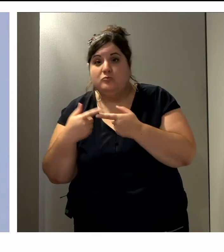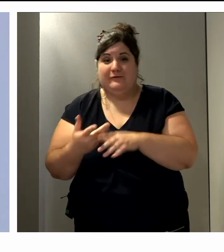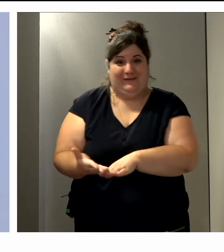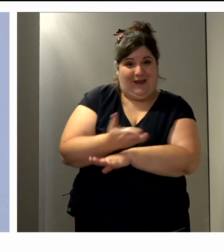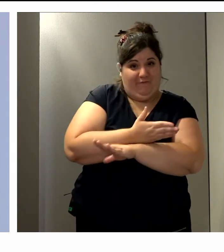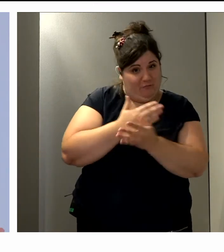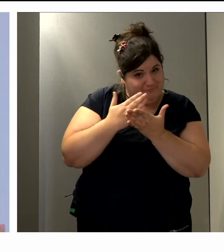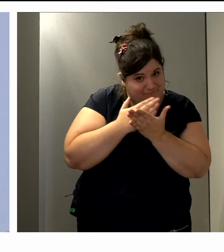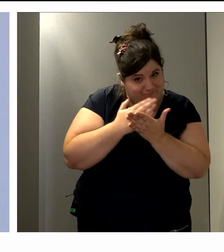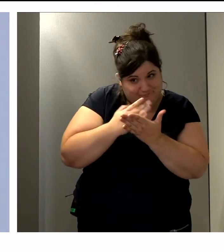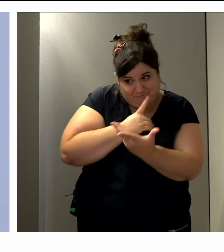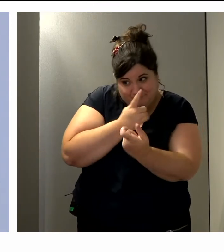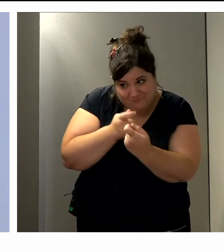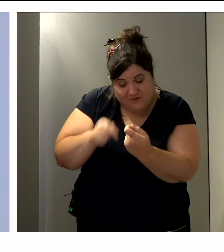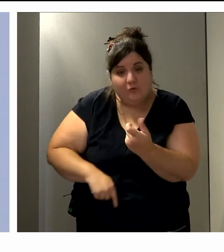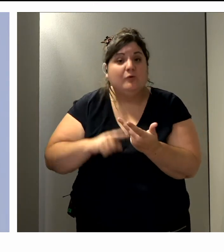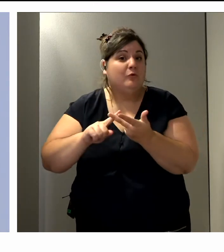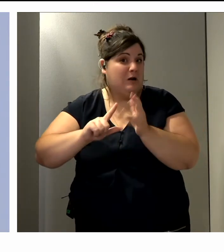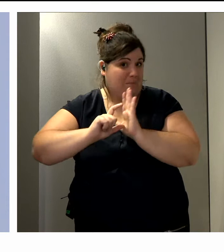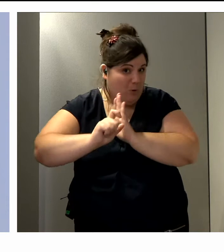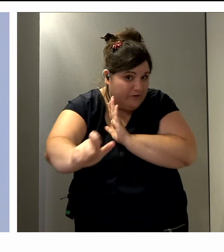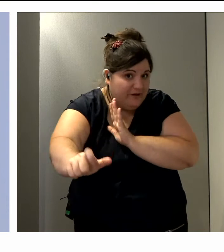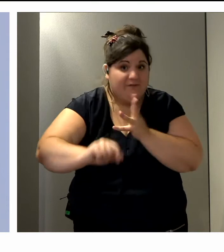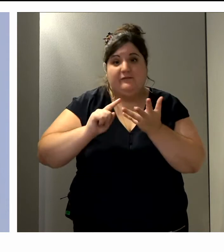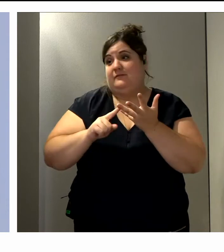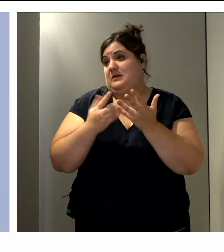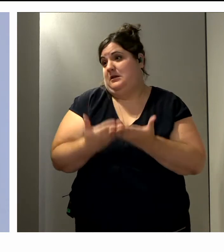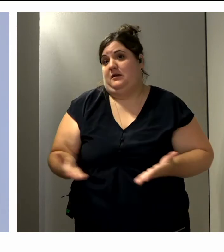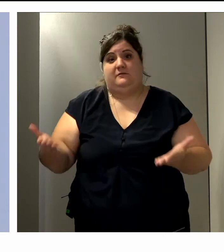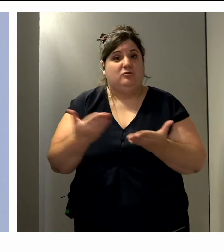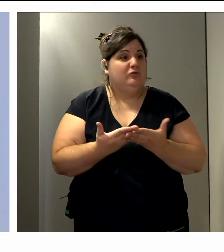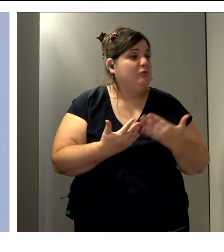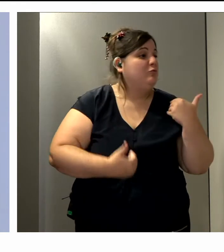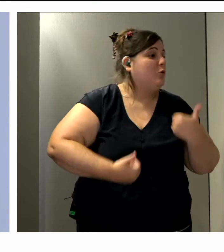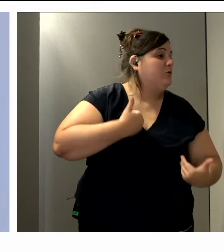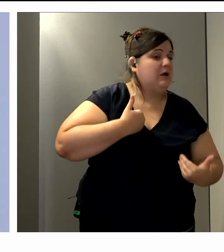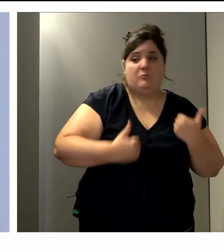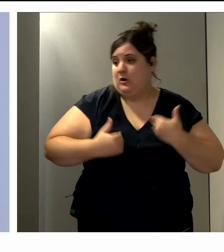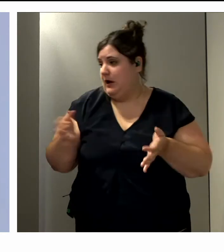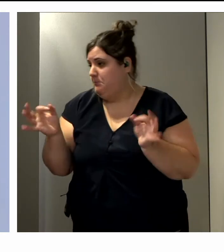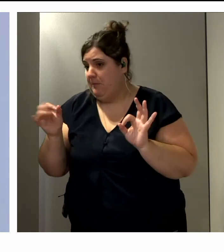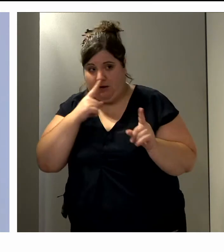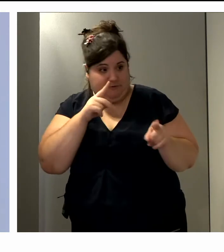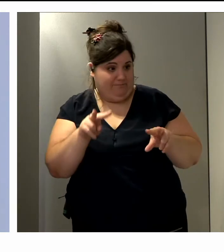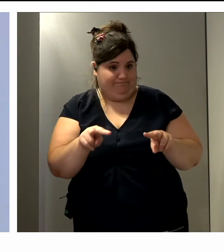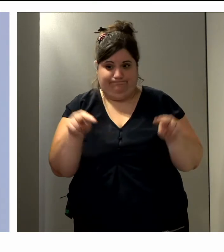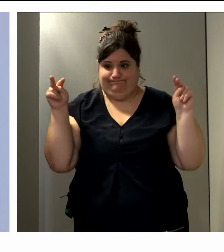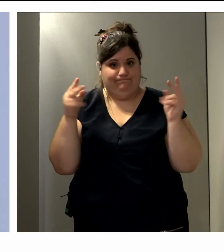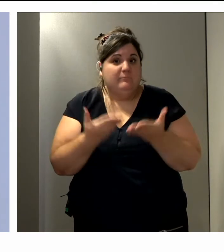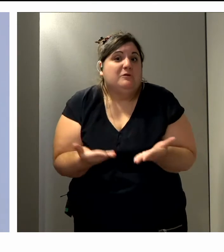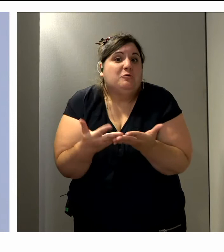process, de situations partagées aussi au regard de la crise sanitaire, et puis aussi plus globalement